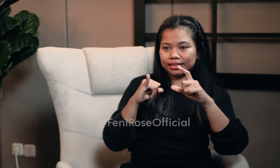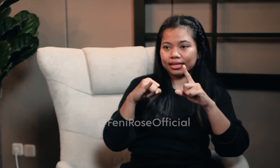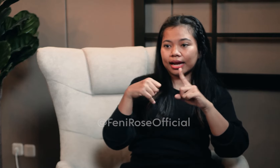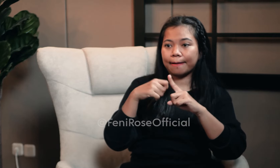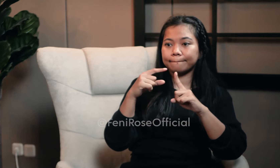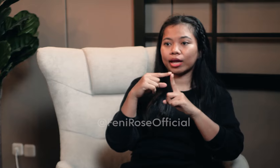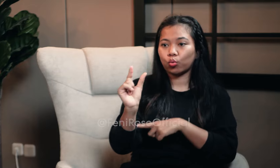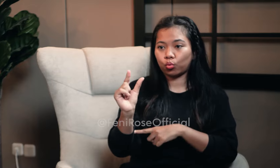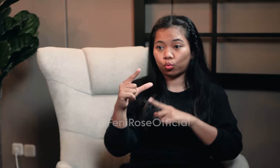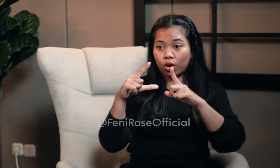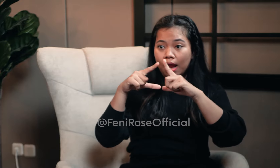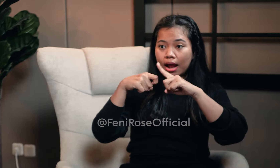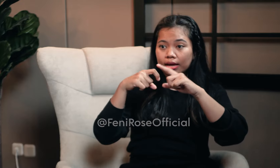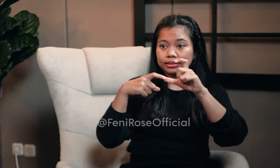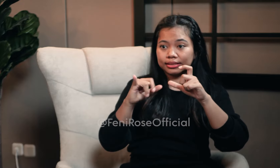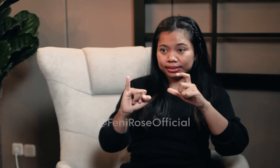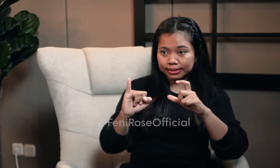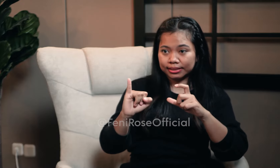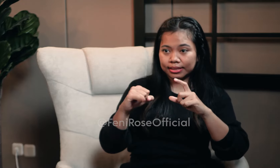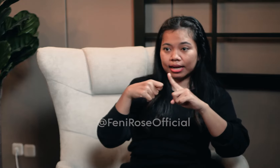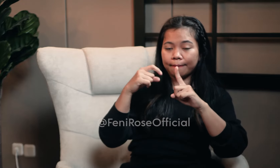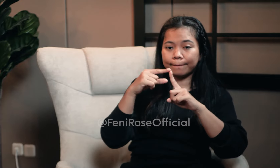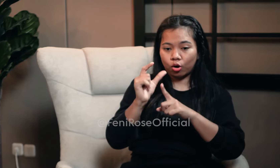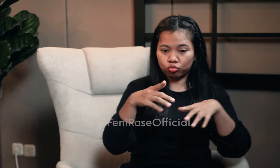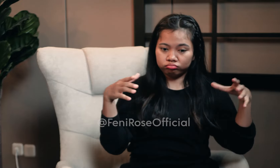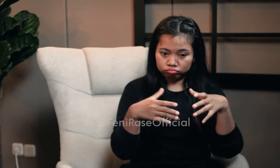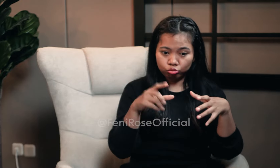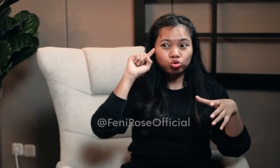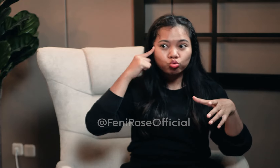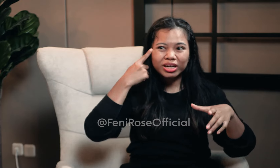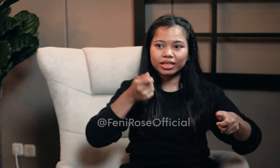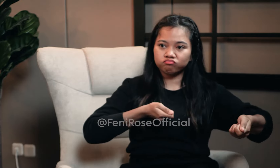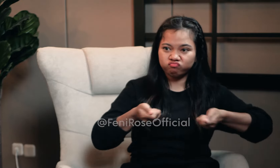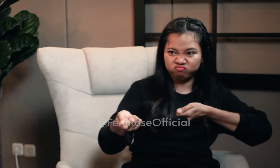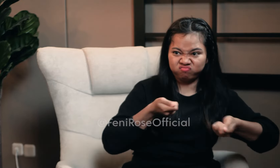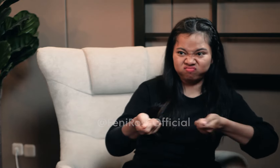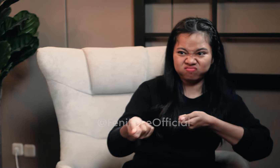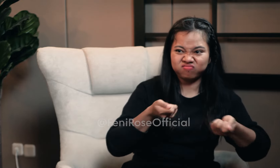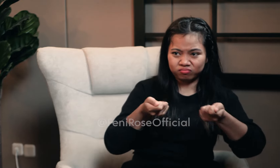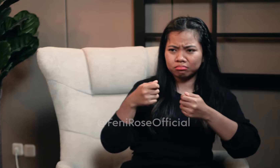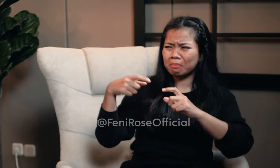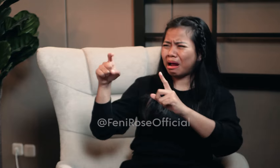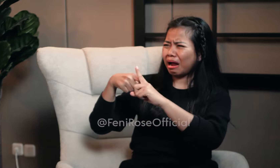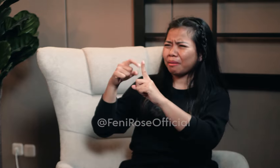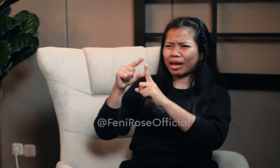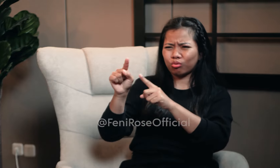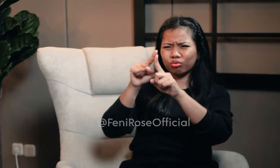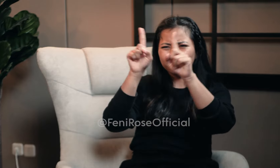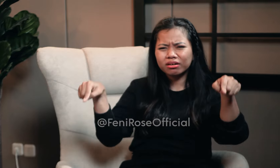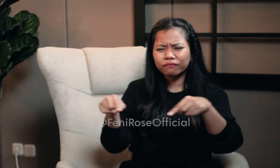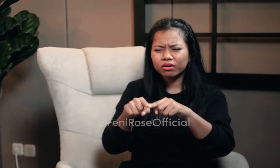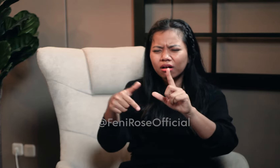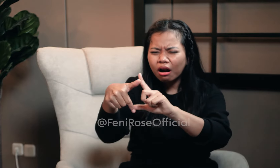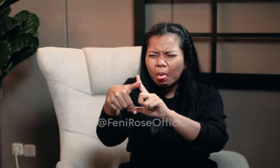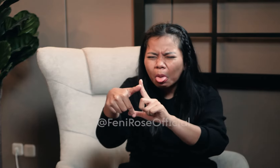sebetulnya Heeh aksi KPU waktu itu ee apa KPU tuh berusaha